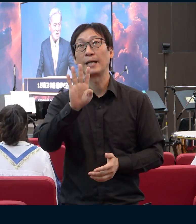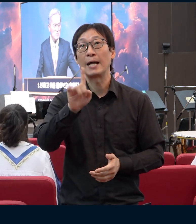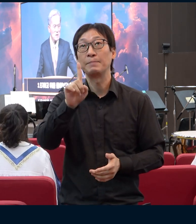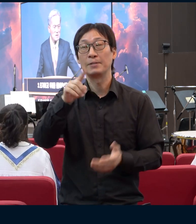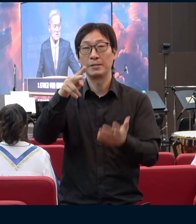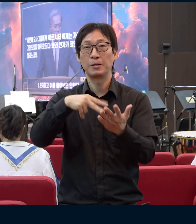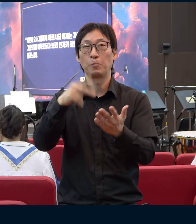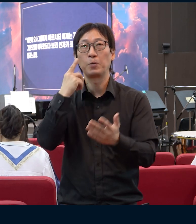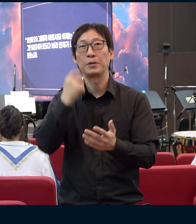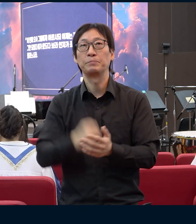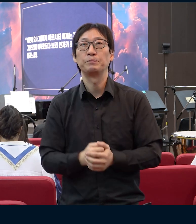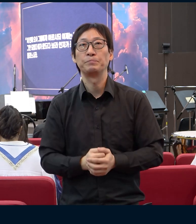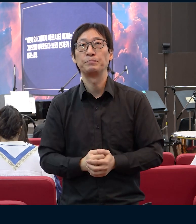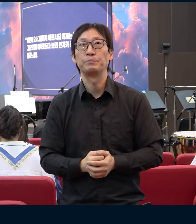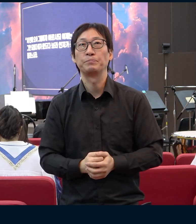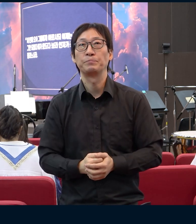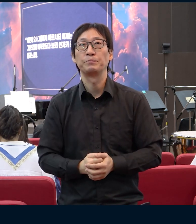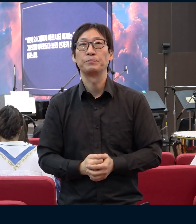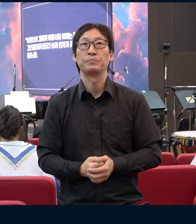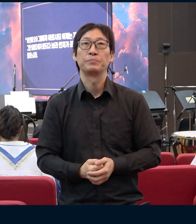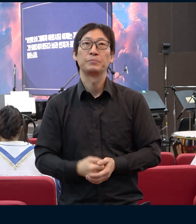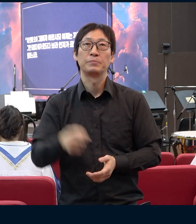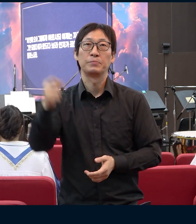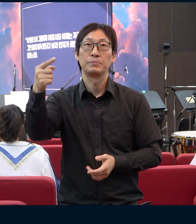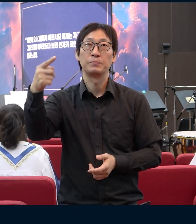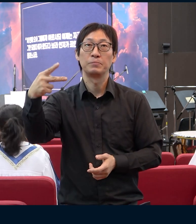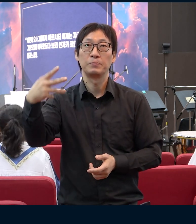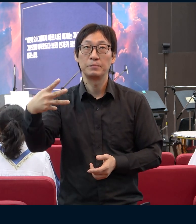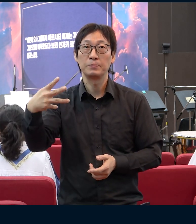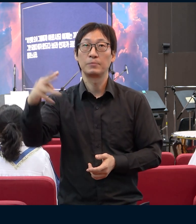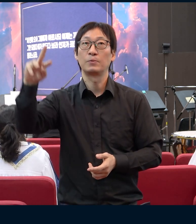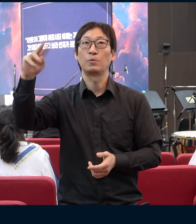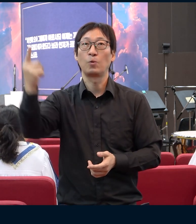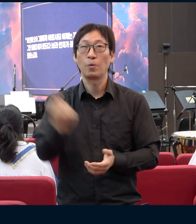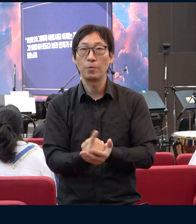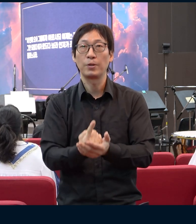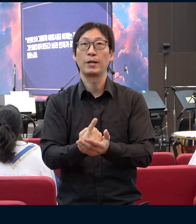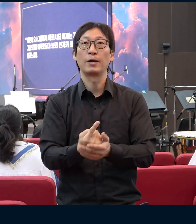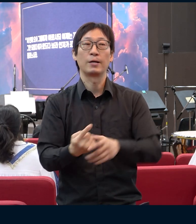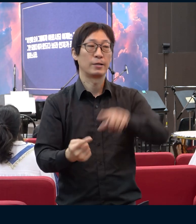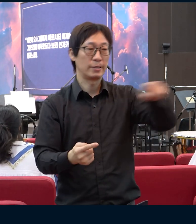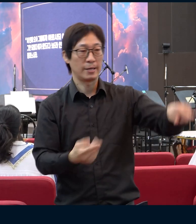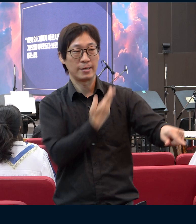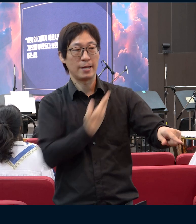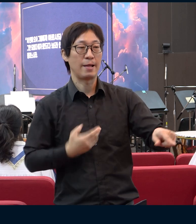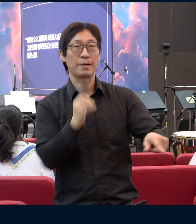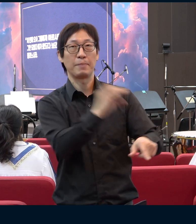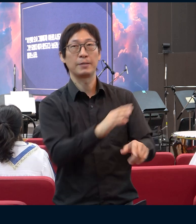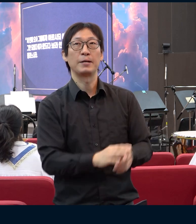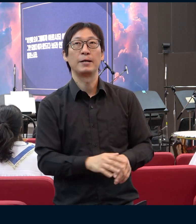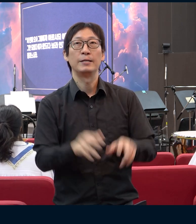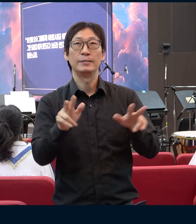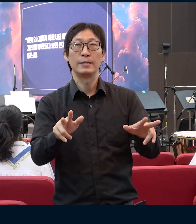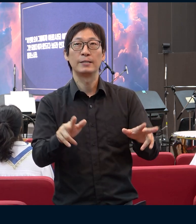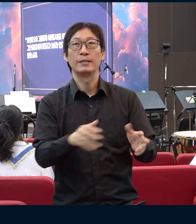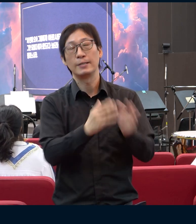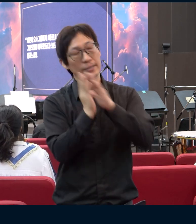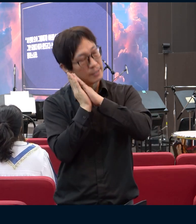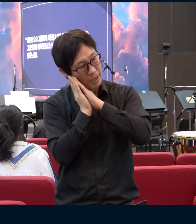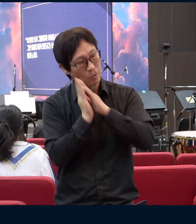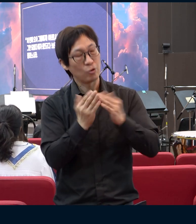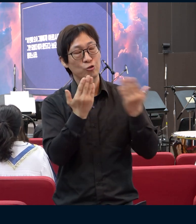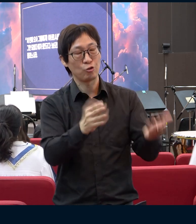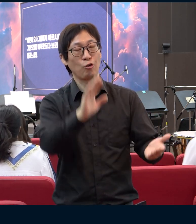41절 말씀을 함께 읽겠습니다. 41절 같이 읽습니다. 세 번째 오사 그들에게 이르시되 이제는 자고